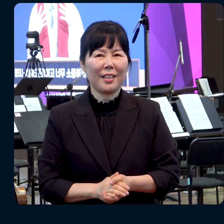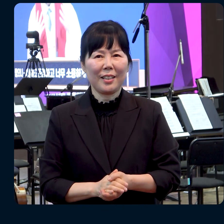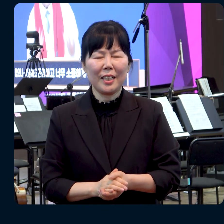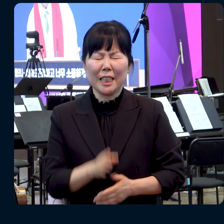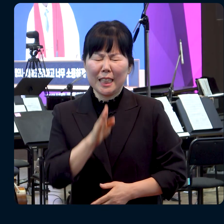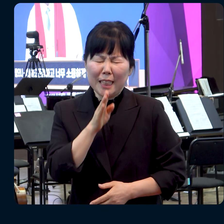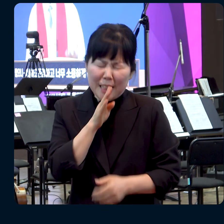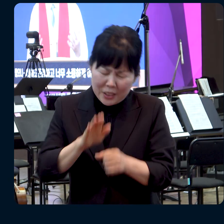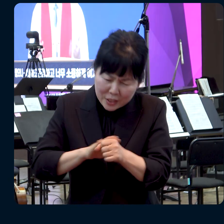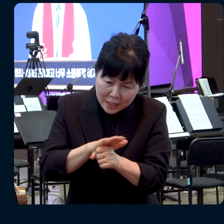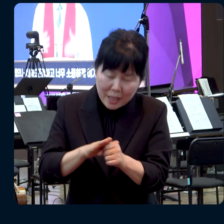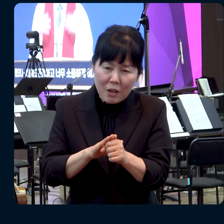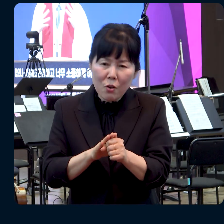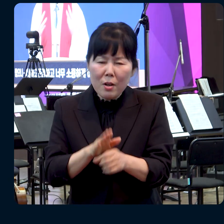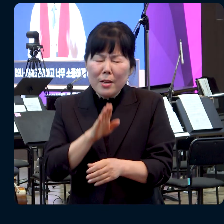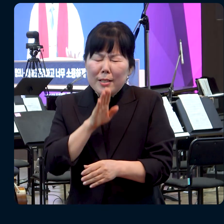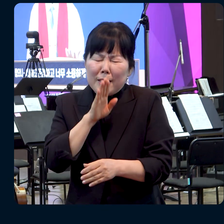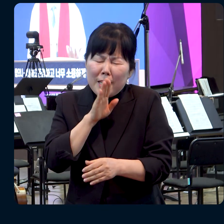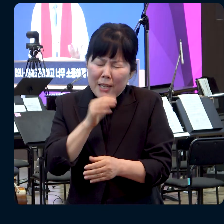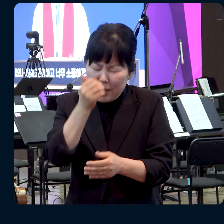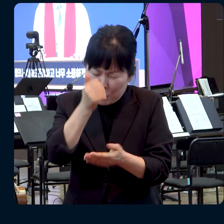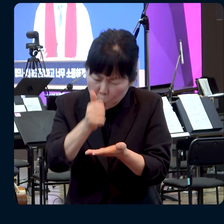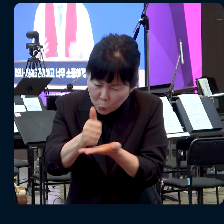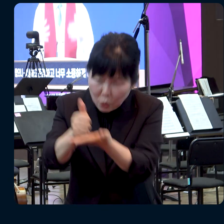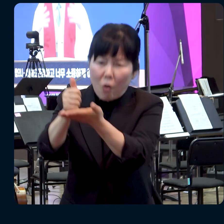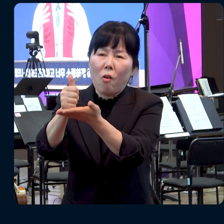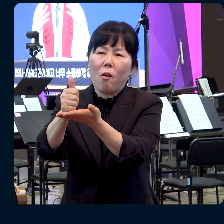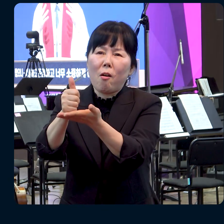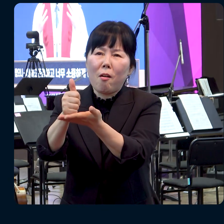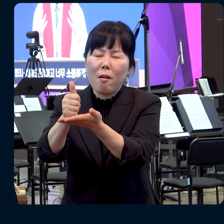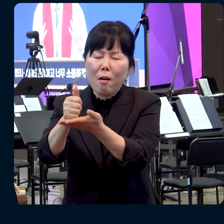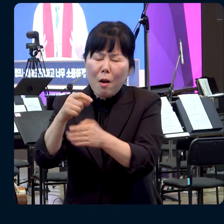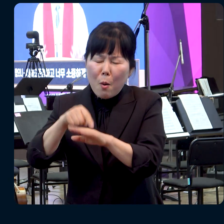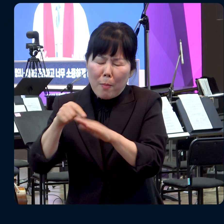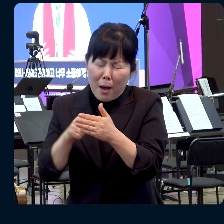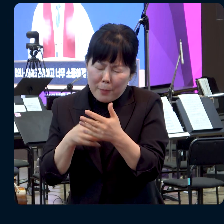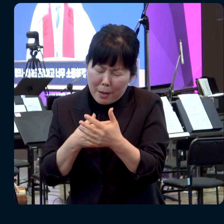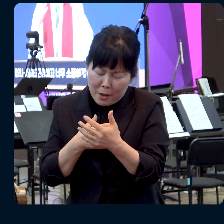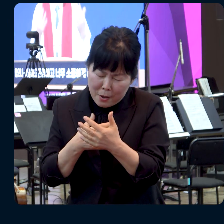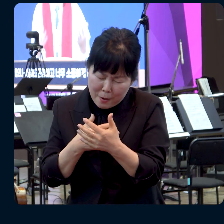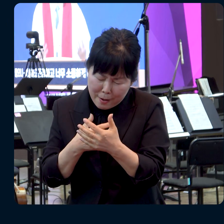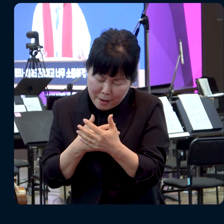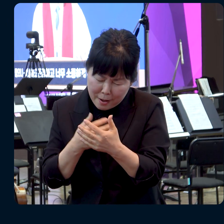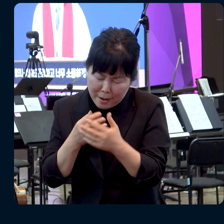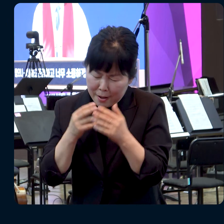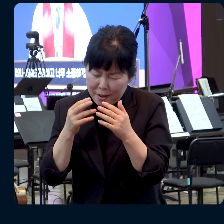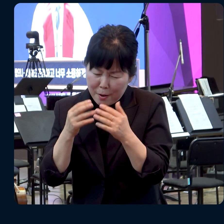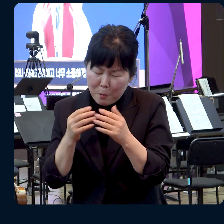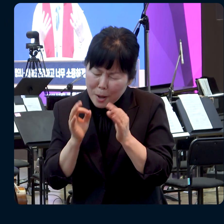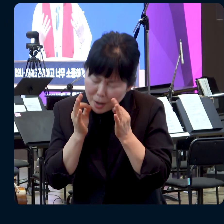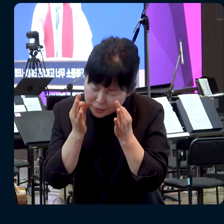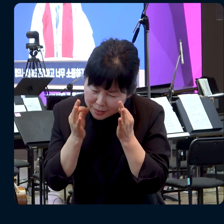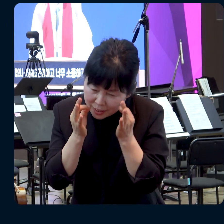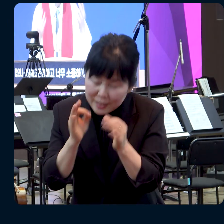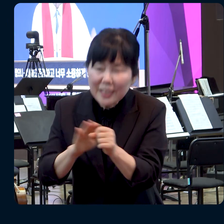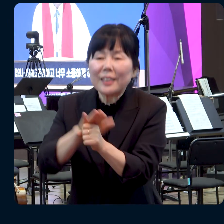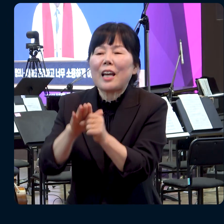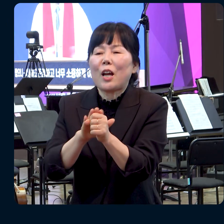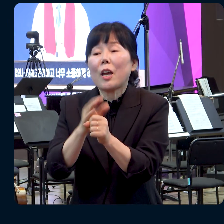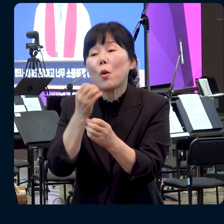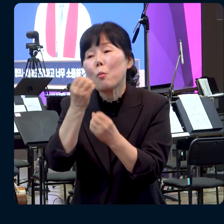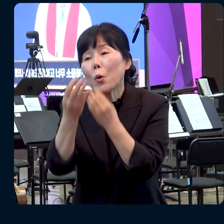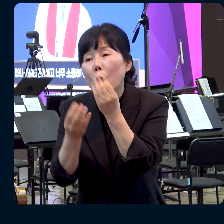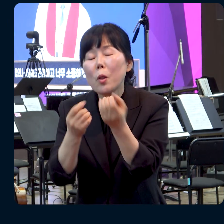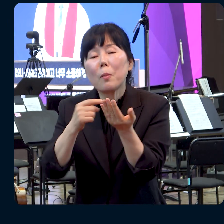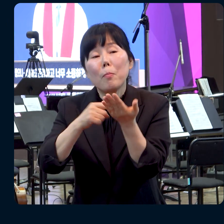정말 사랑하고 정말 존경하는 그 마음을 애틋하게 그렇게 가슴 떨리게 담은 그 표현이 바로 라보니예요.